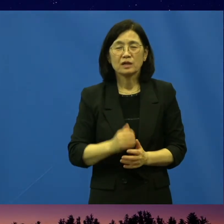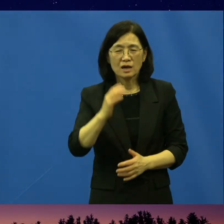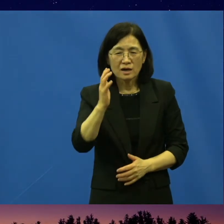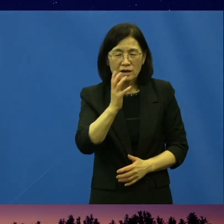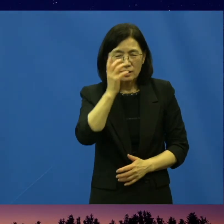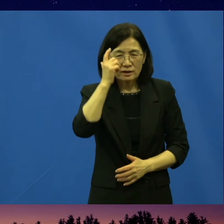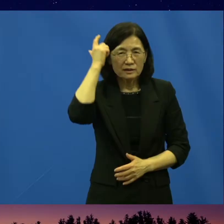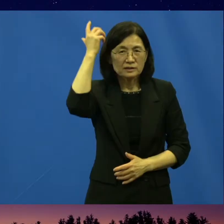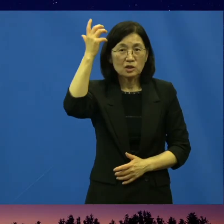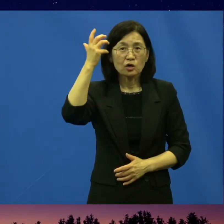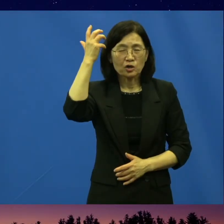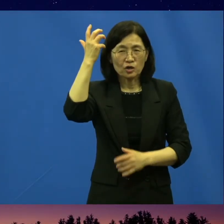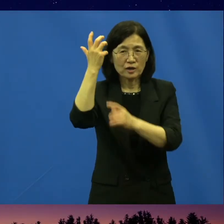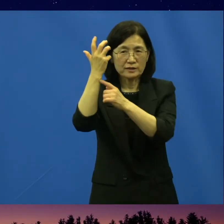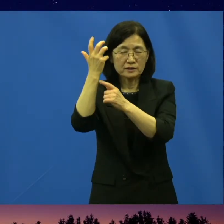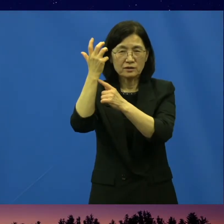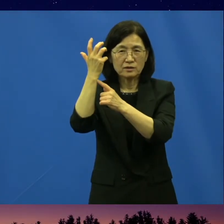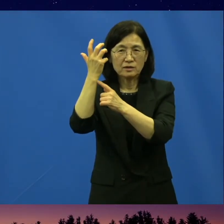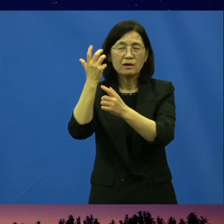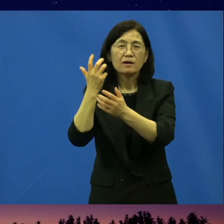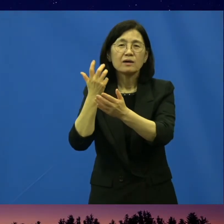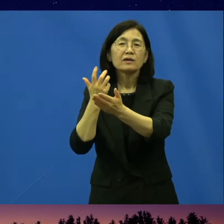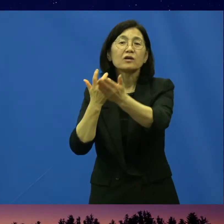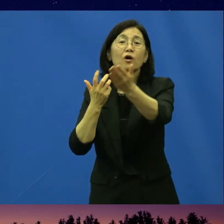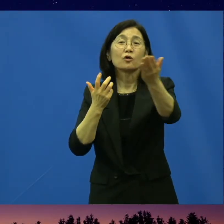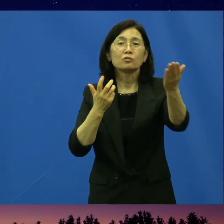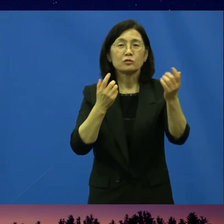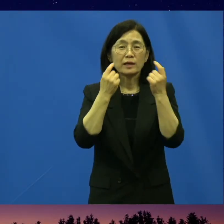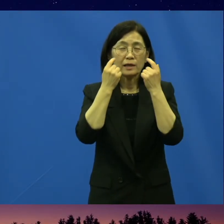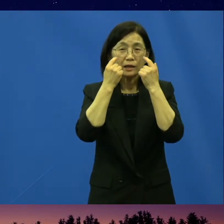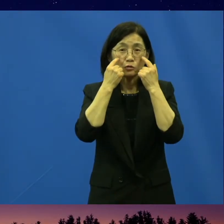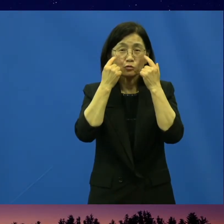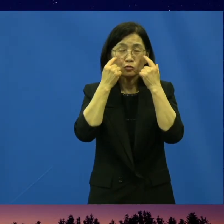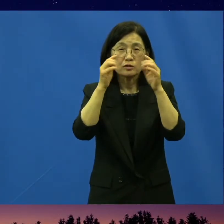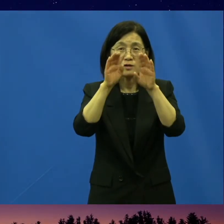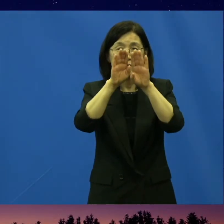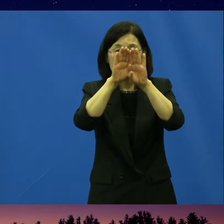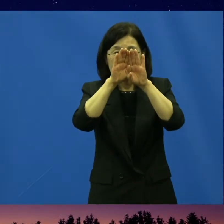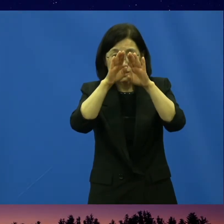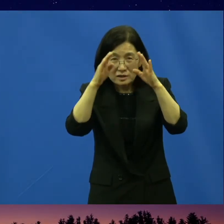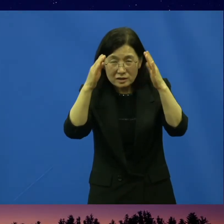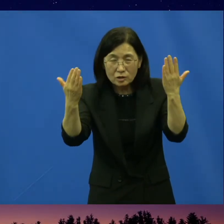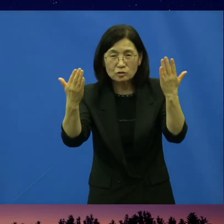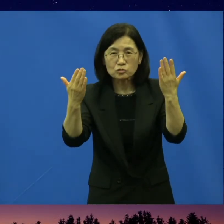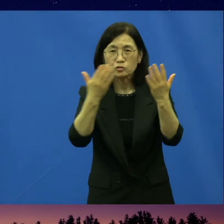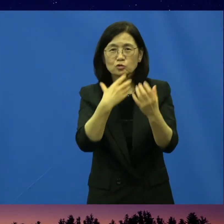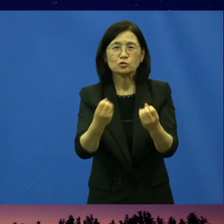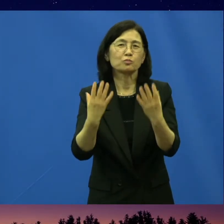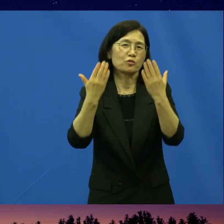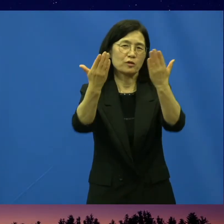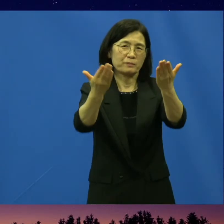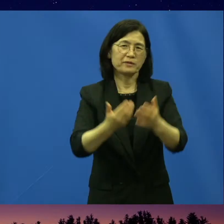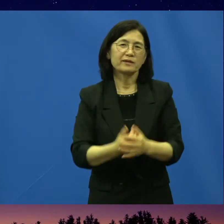성령께서 여러분들의 눈을 열어주시기를 축원합니다.